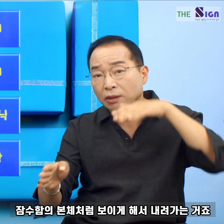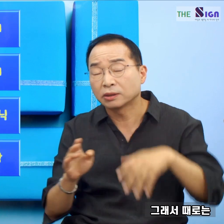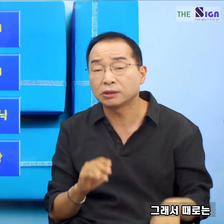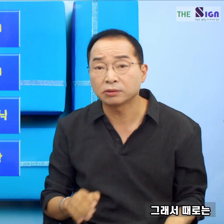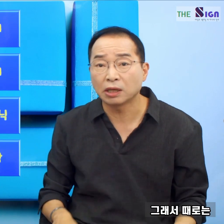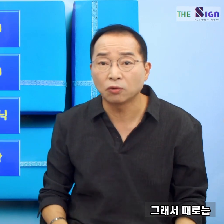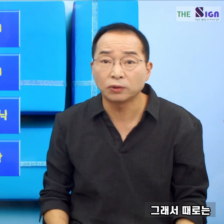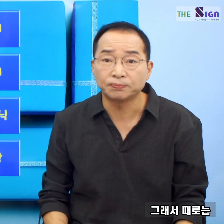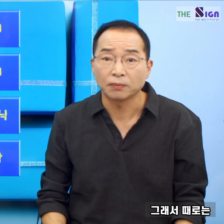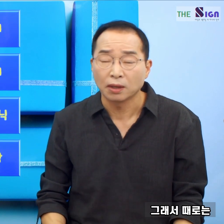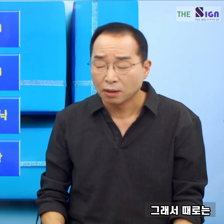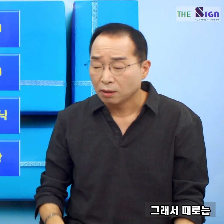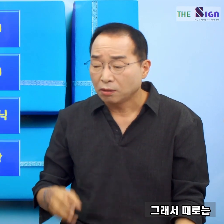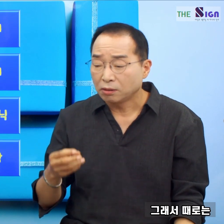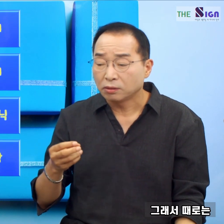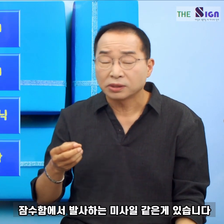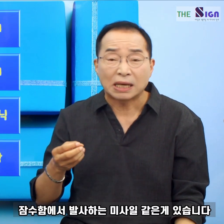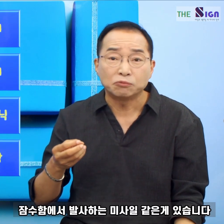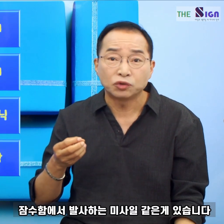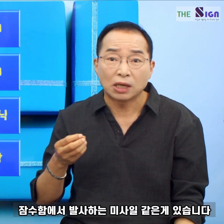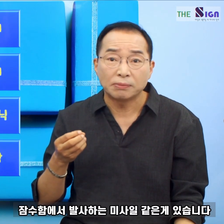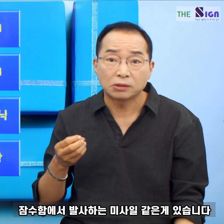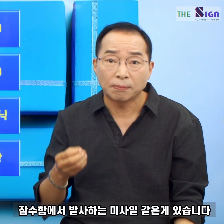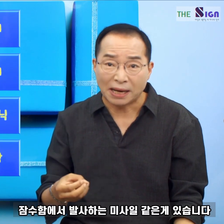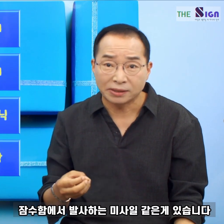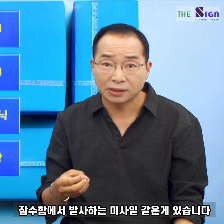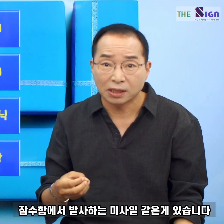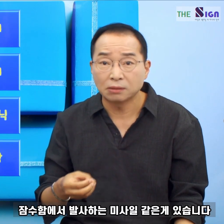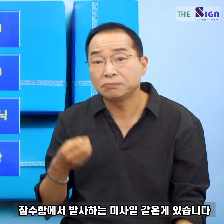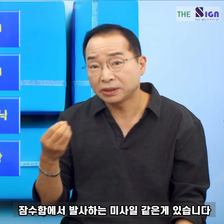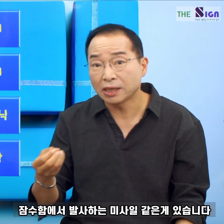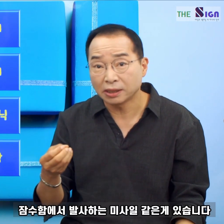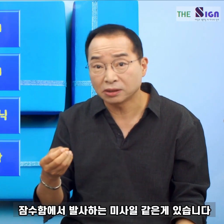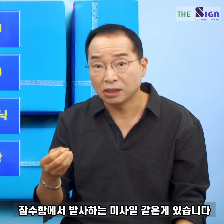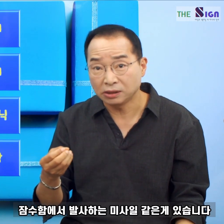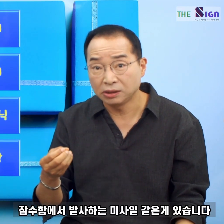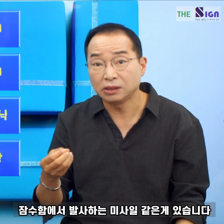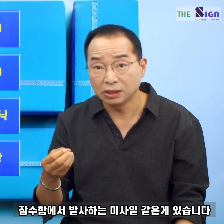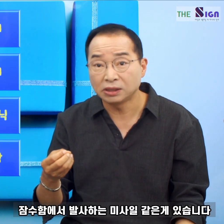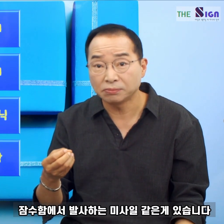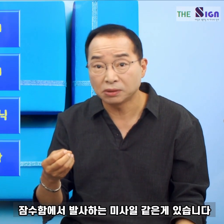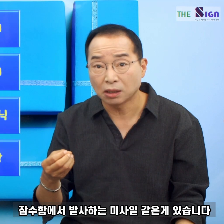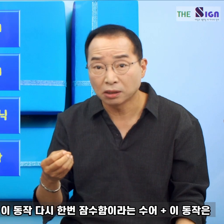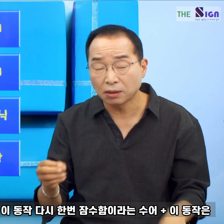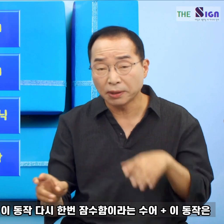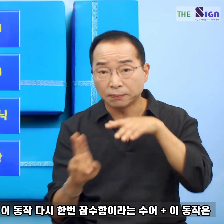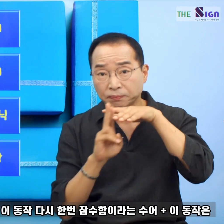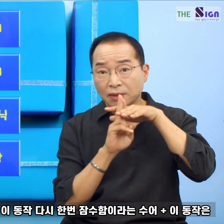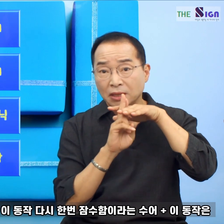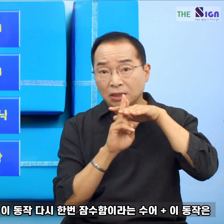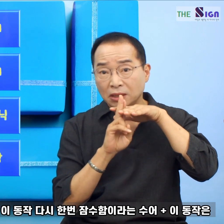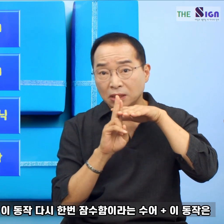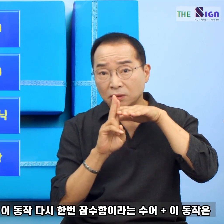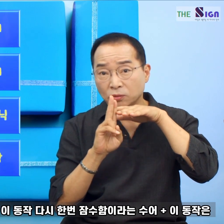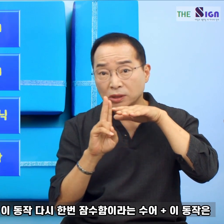그래서 때로는 잠수함에서 발사하는 미사일 같은 게 있습니다. 그러면 이 동작, 다시